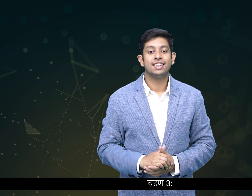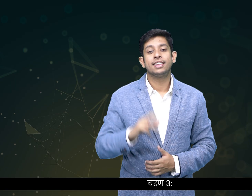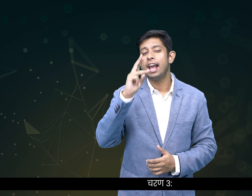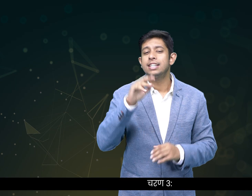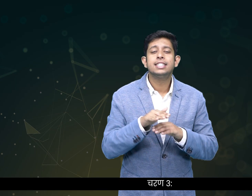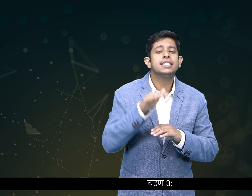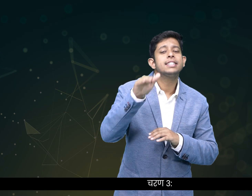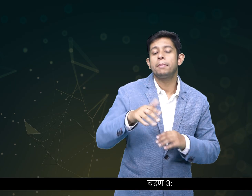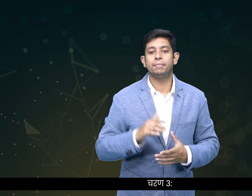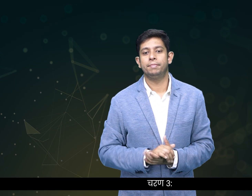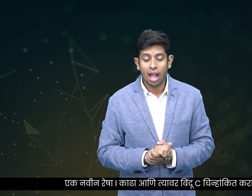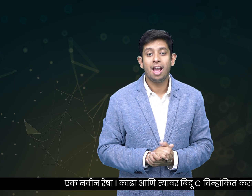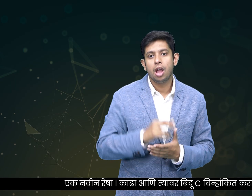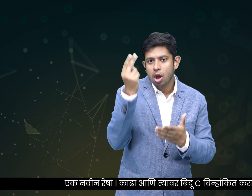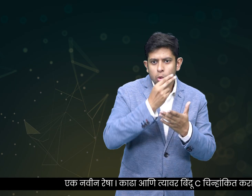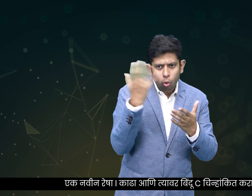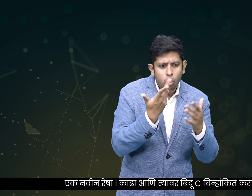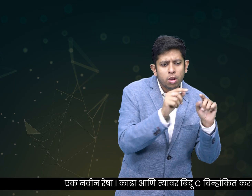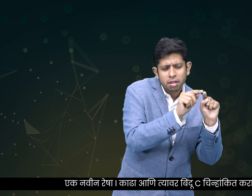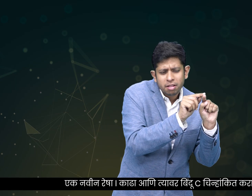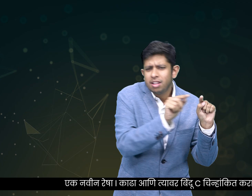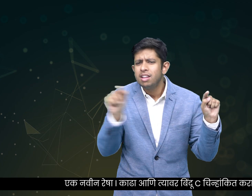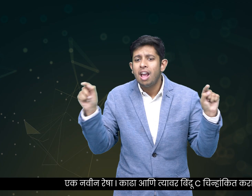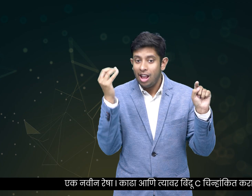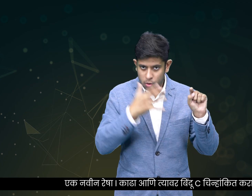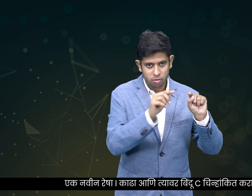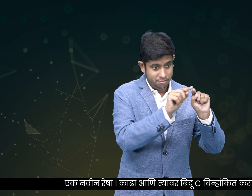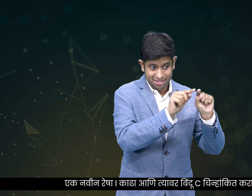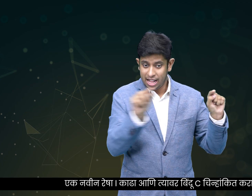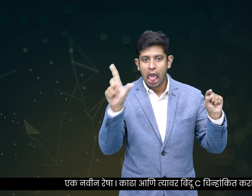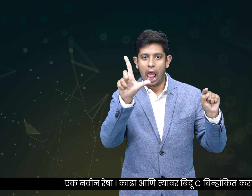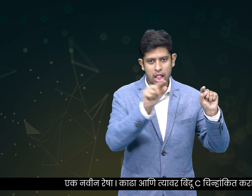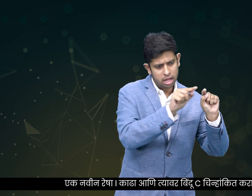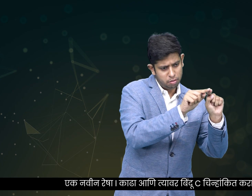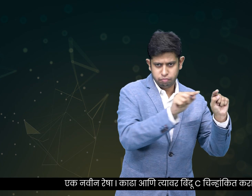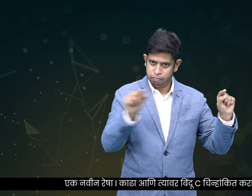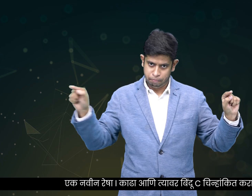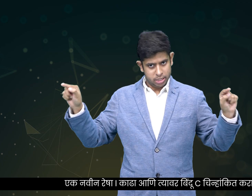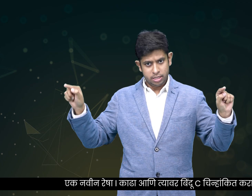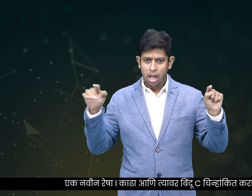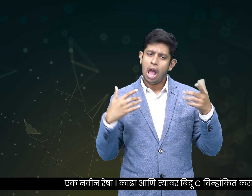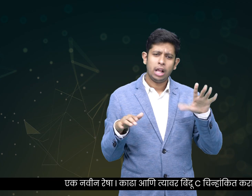चरण 3. एक नवीन रेषा 1 काढा आणि त्यावर बिंदू C चिन्हांकित करा.